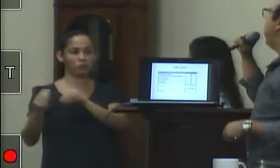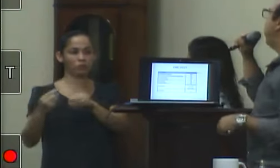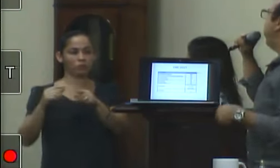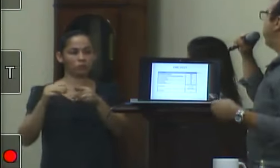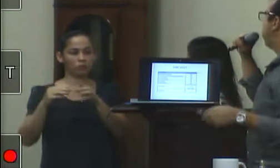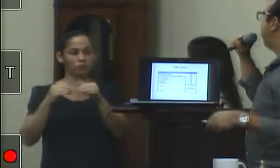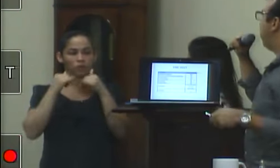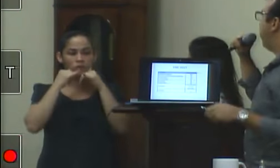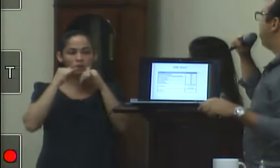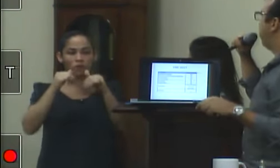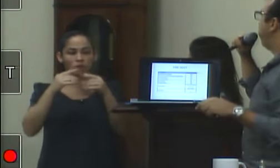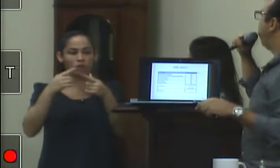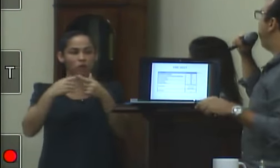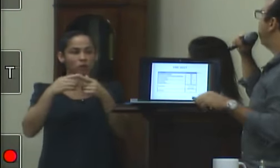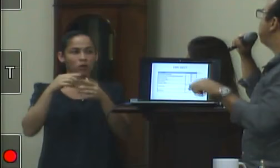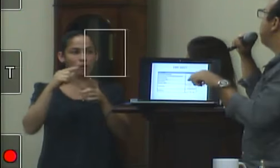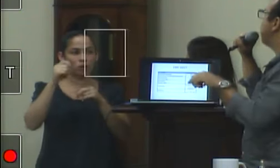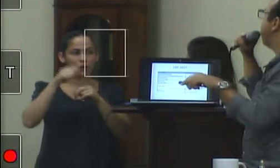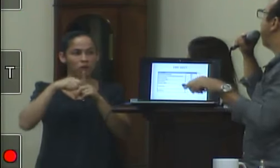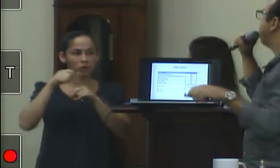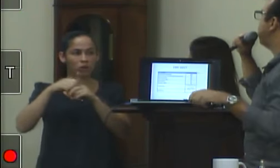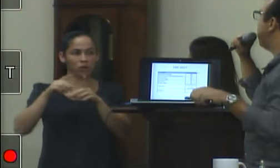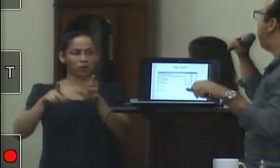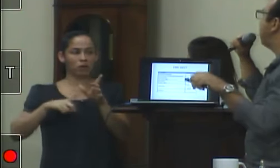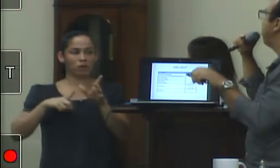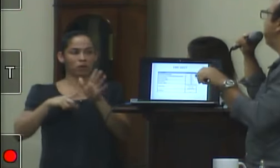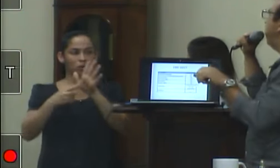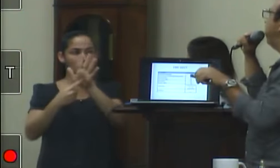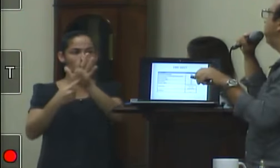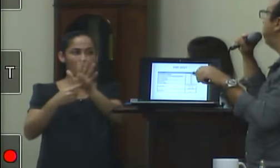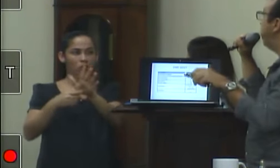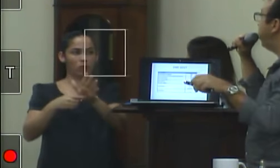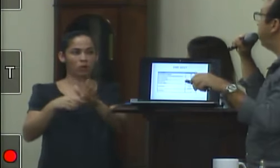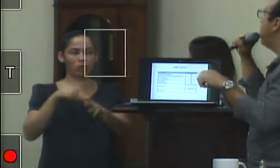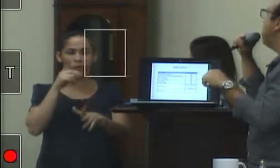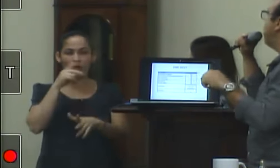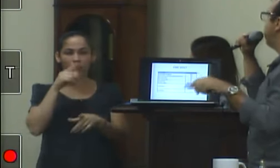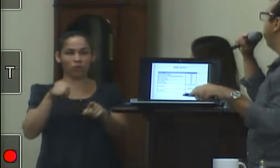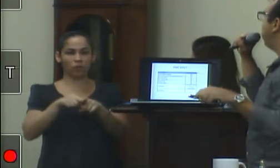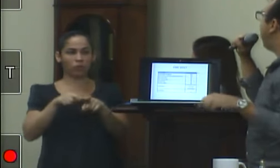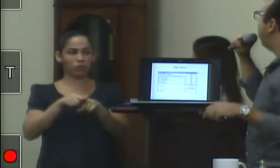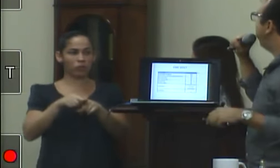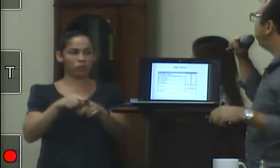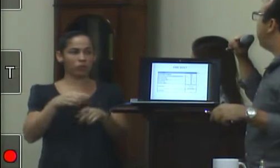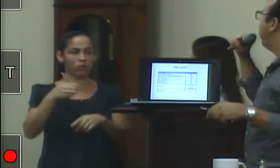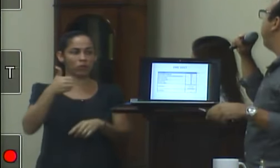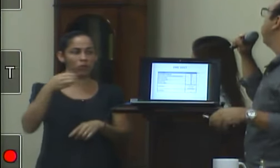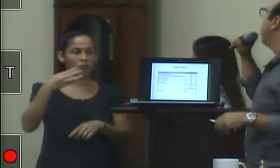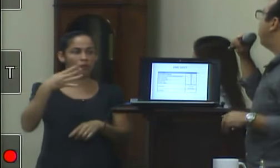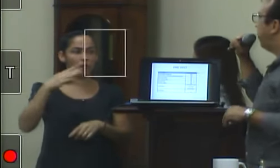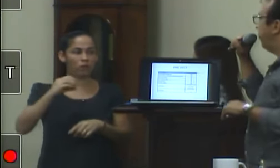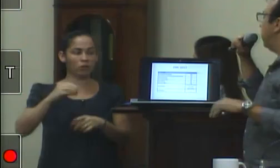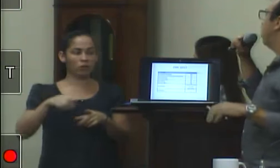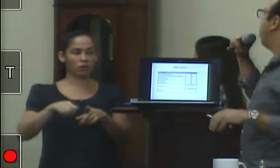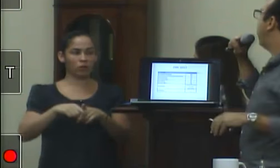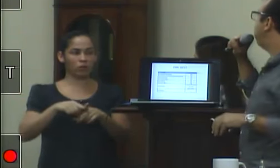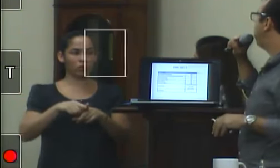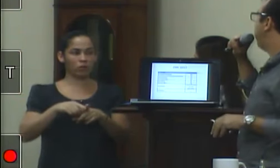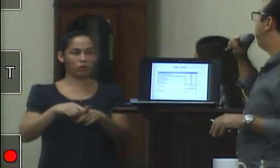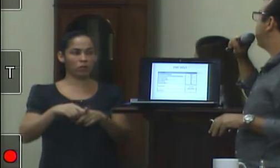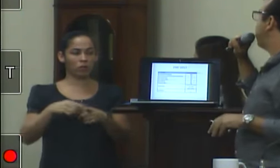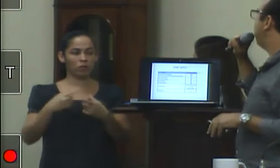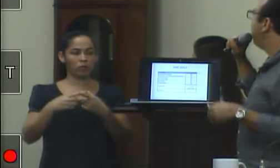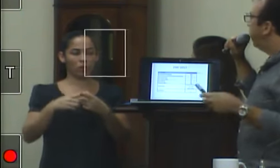né, semanalmente foram enviados, e as amostras de águas no período, 140 também, né, dentro do